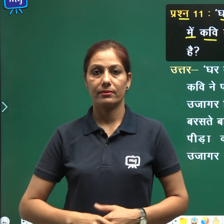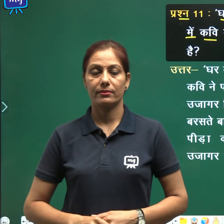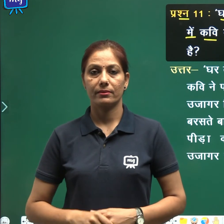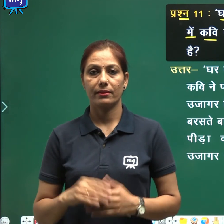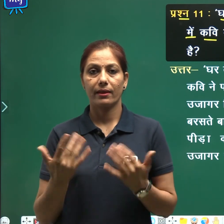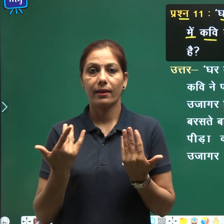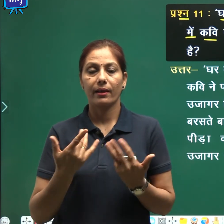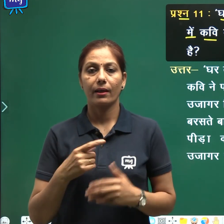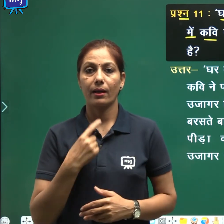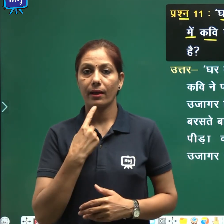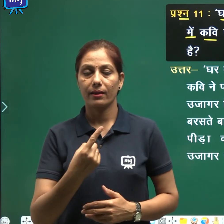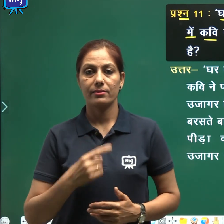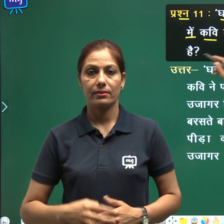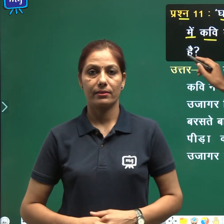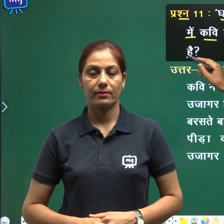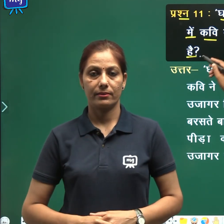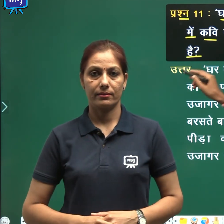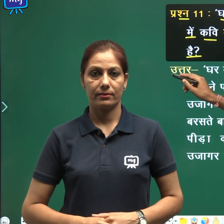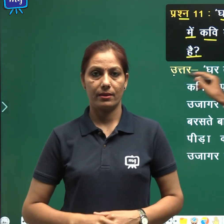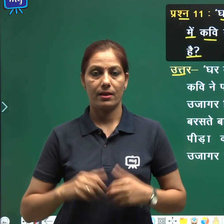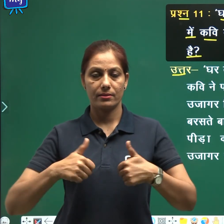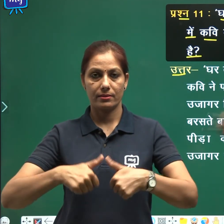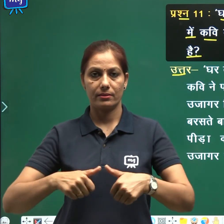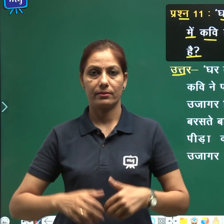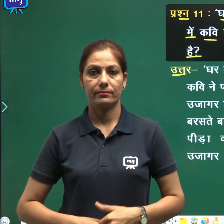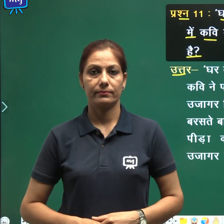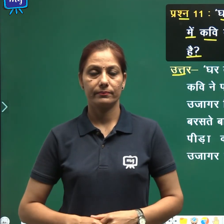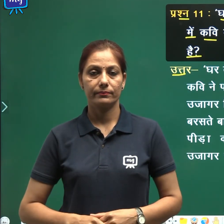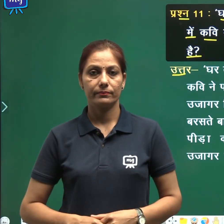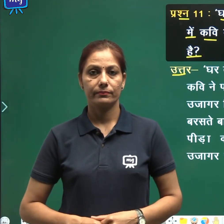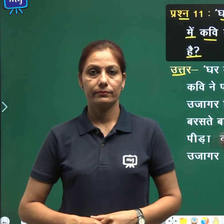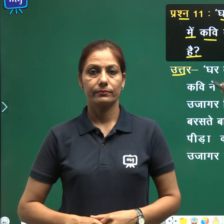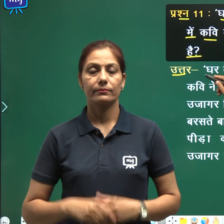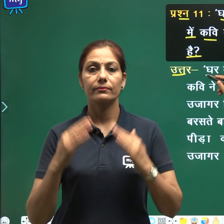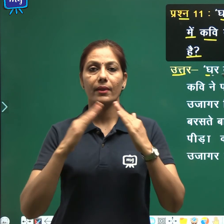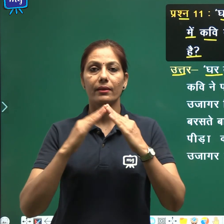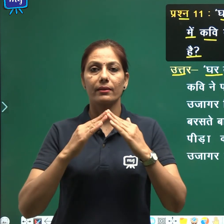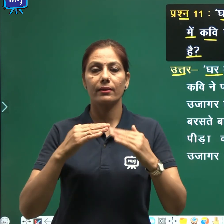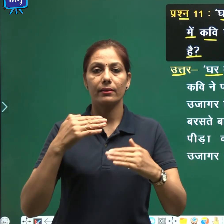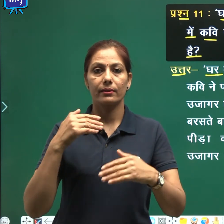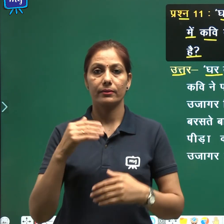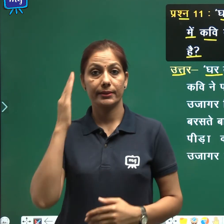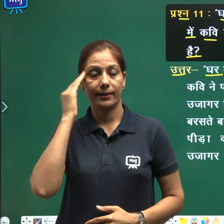क्या कहना चाहता है? उत्तर है, घर की याद